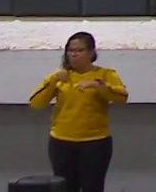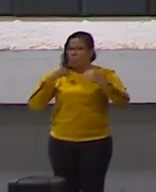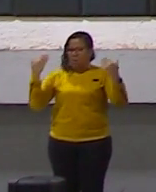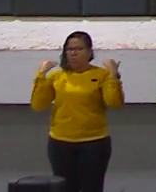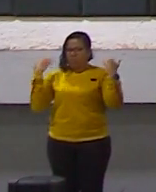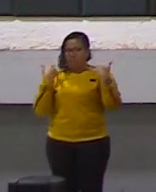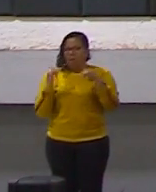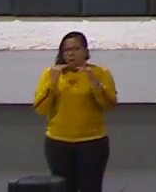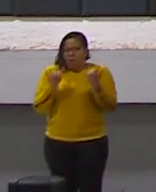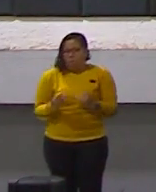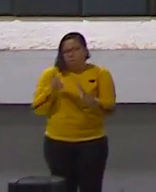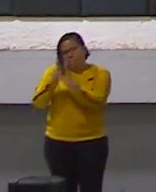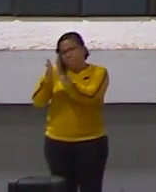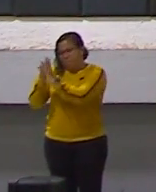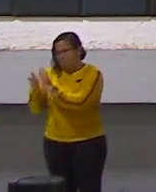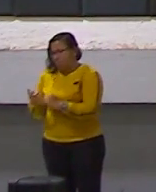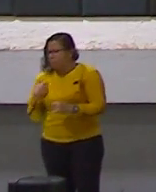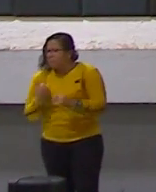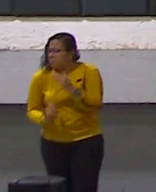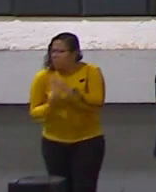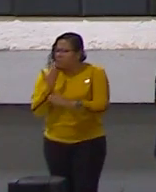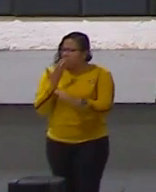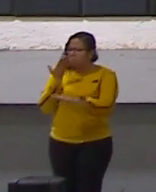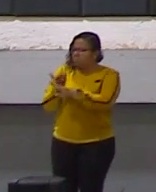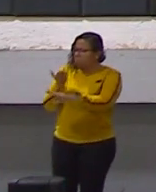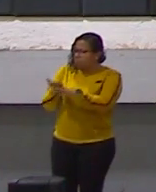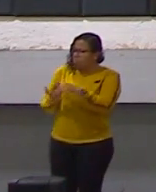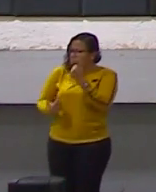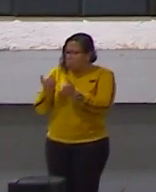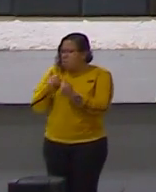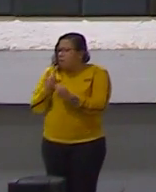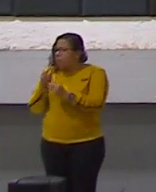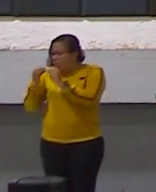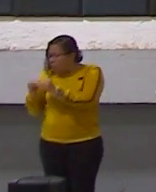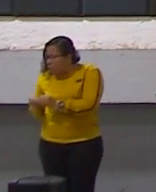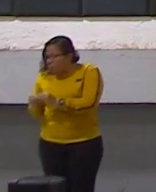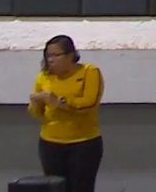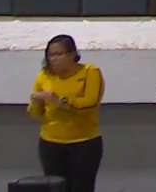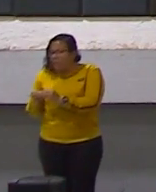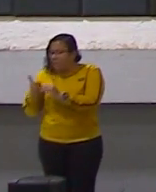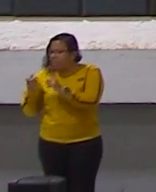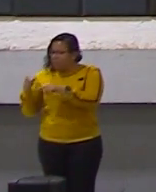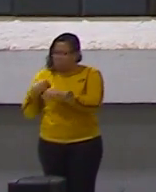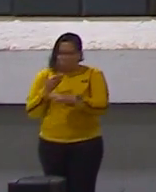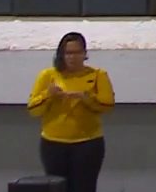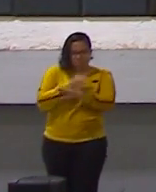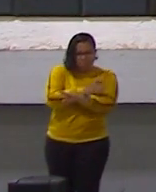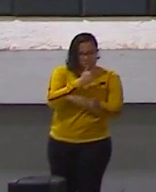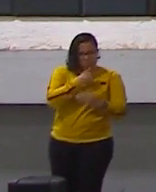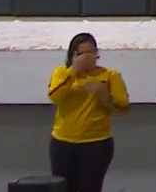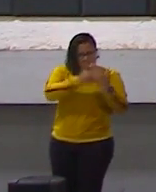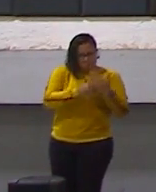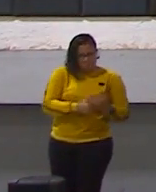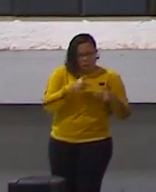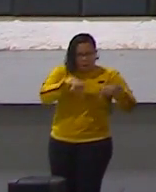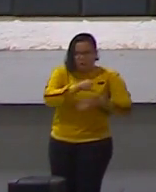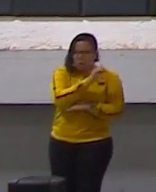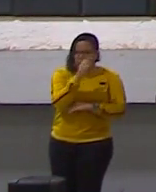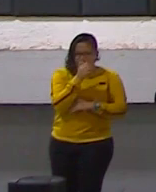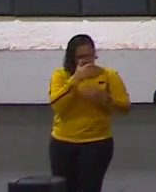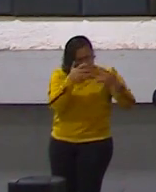les comento y plantea que coincide con los con las revisiones que hemos hecho en colombia